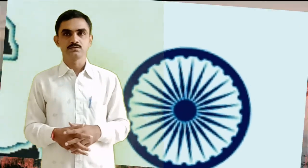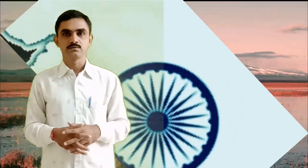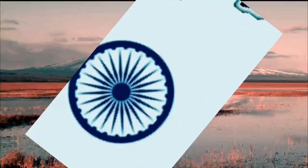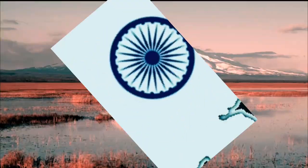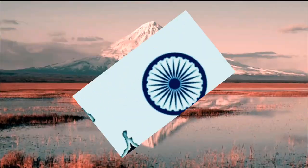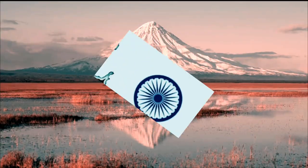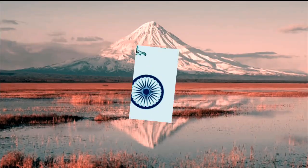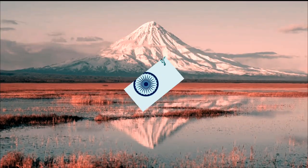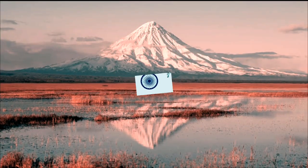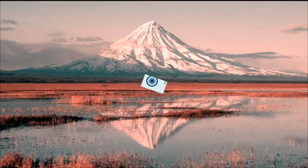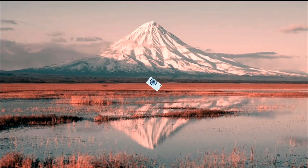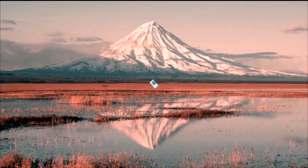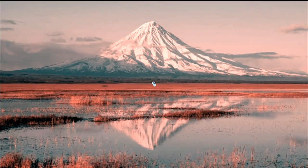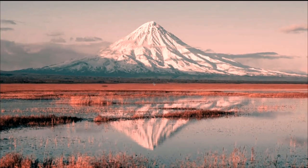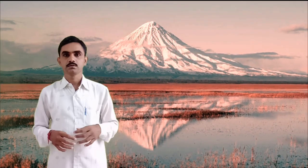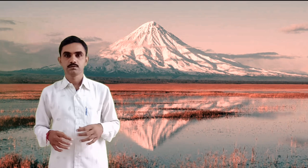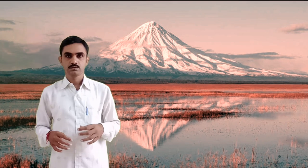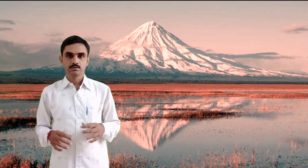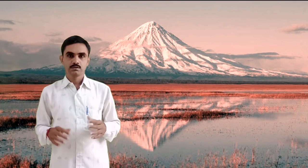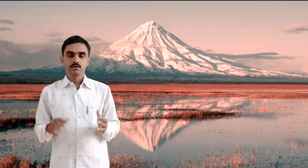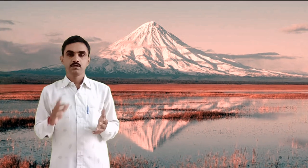सर्जन थयुं।